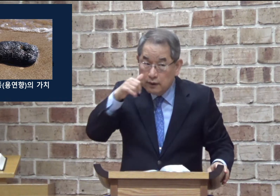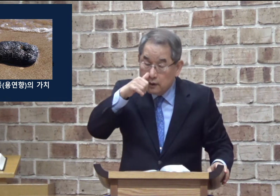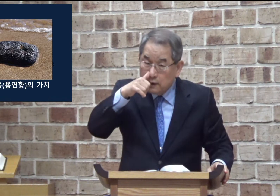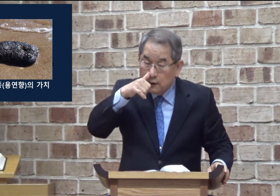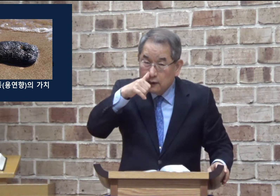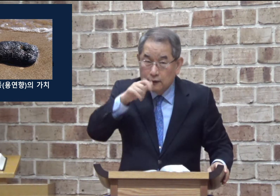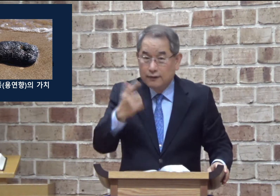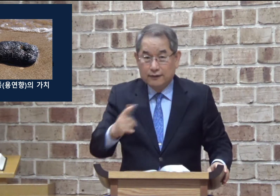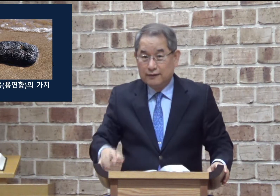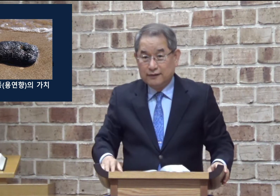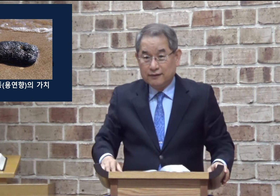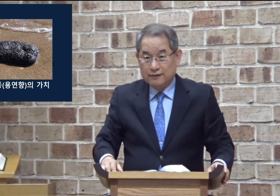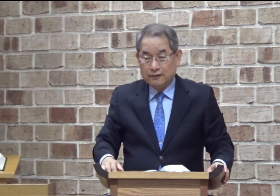아주 귀한 것입니다.